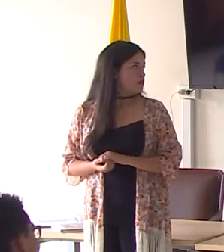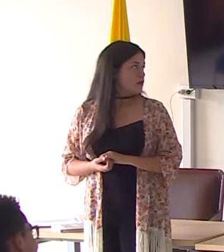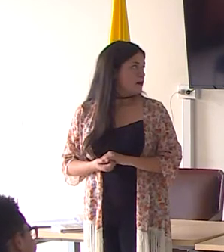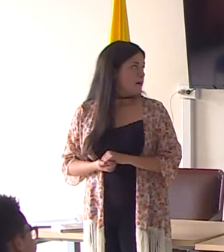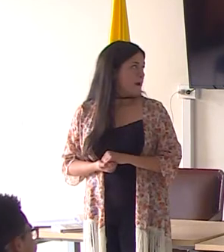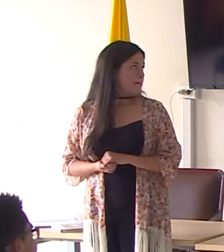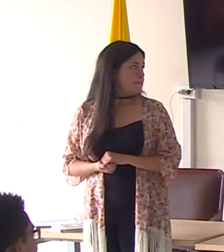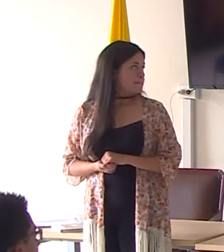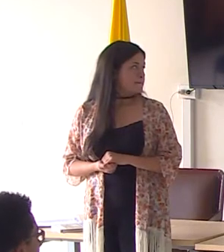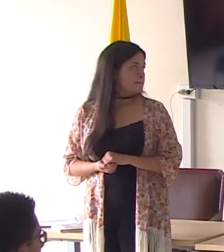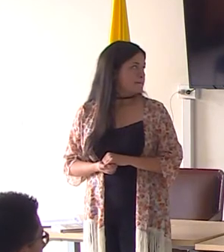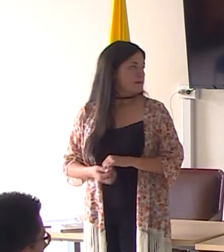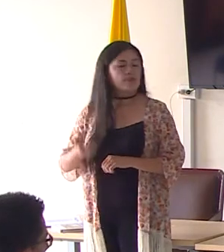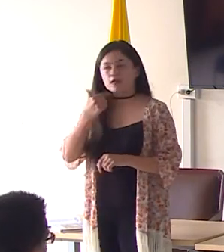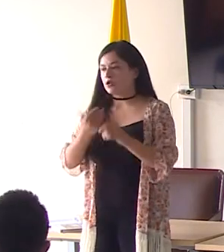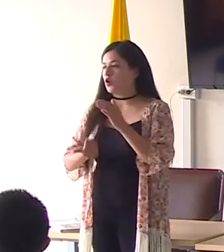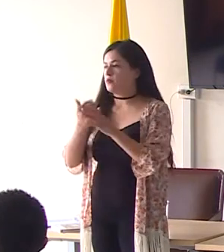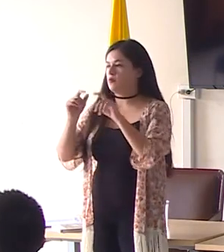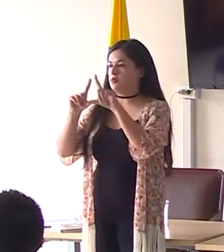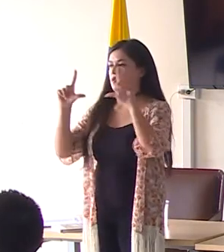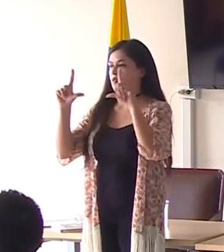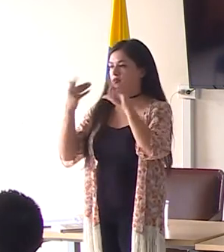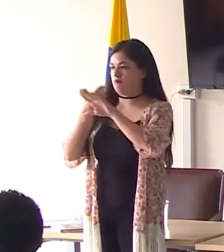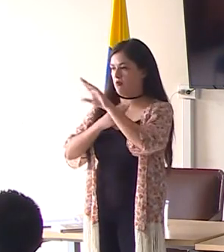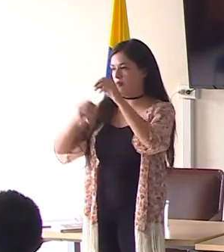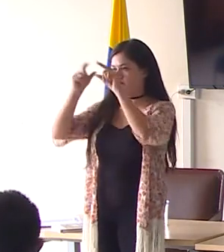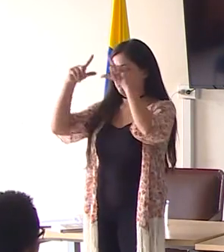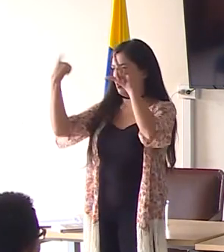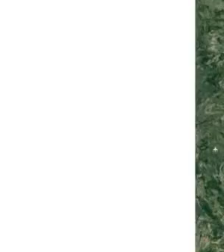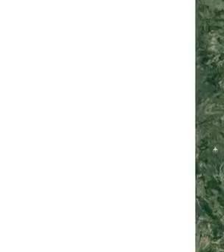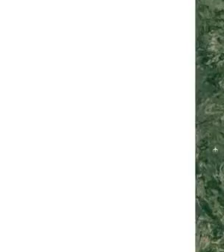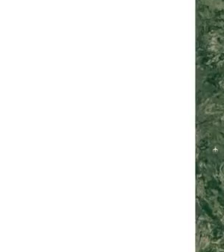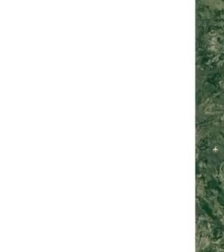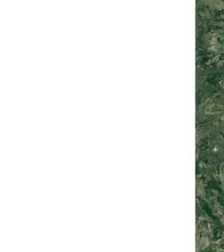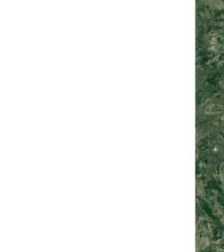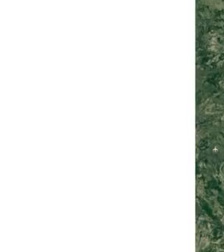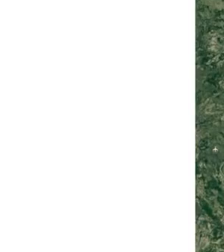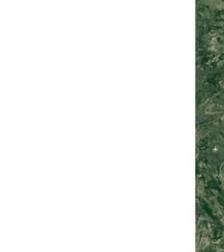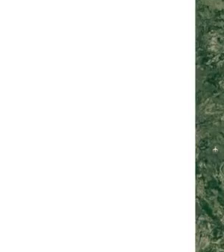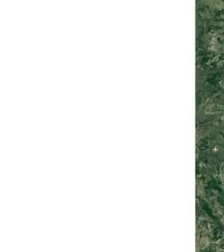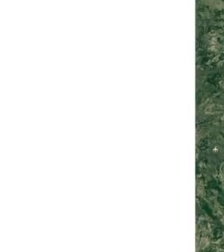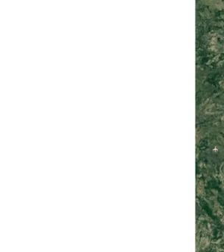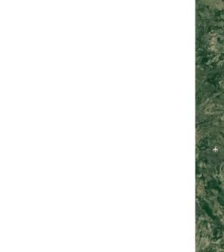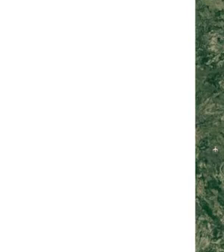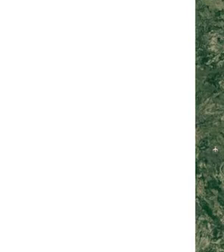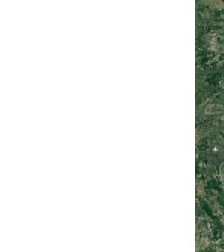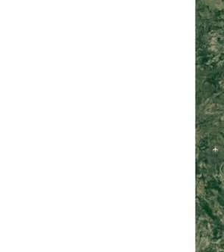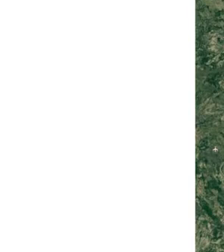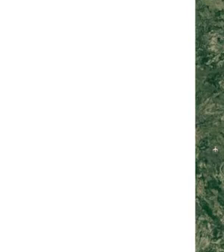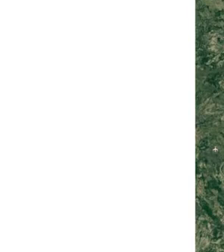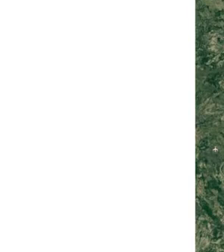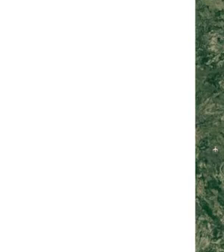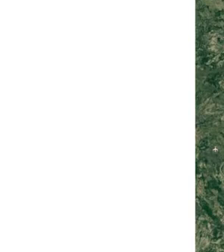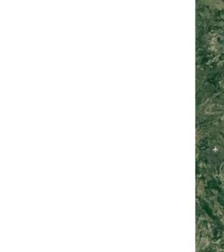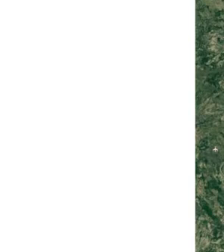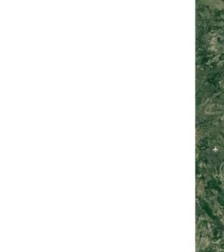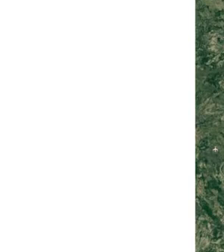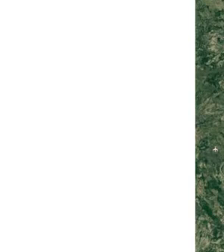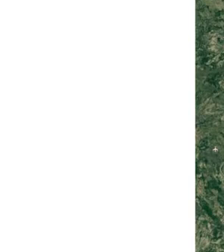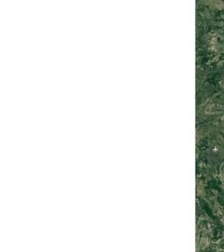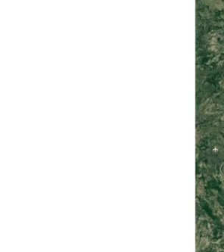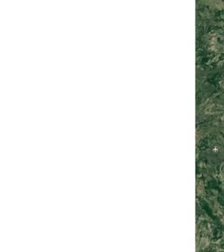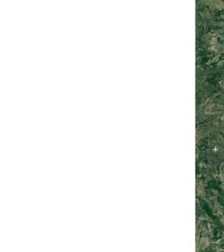digamos que uno puede empezar esa próxima ni muchos de los ejercicios que han buscado pensar en el territorio metropolitano bogotá han